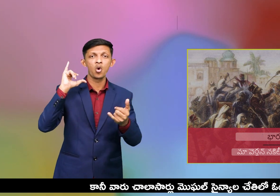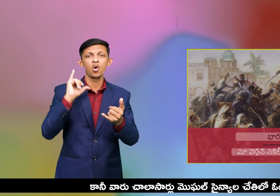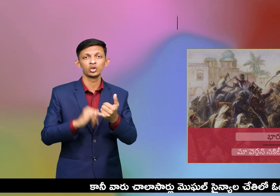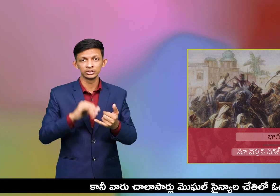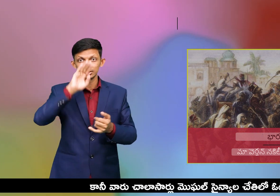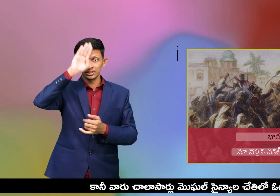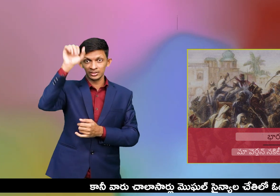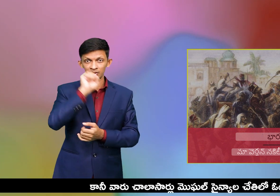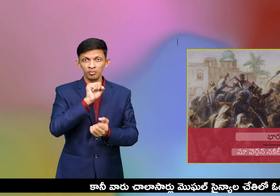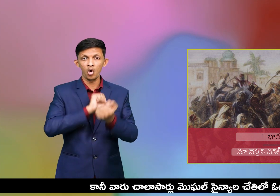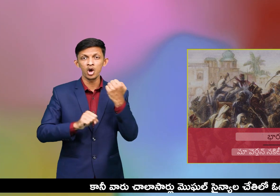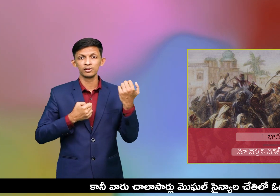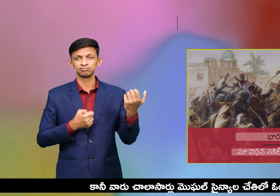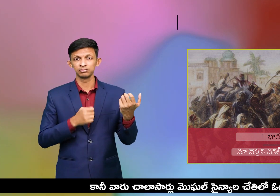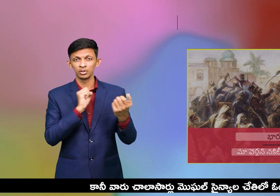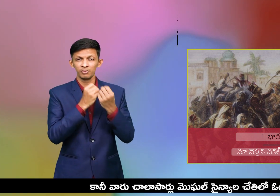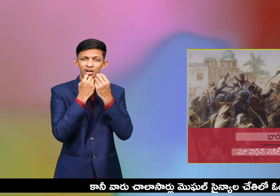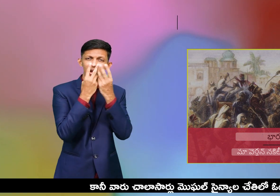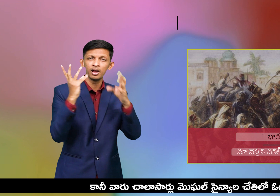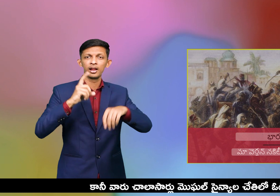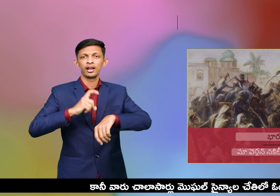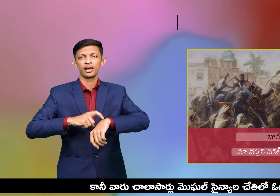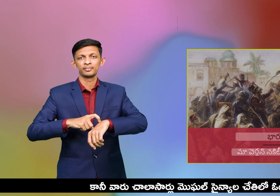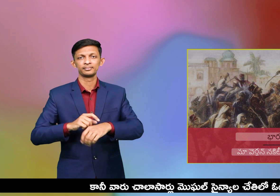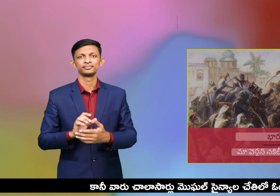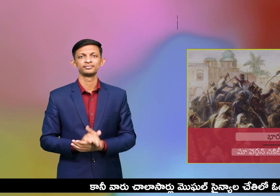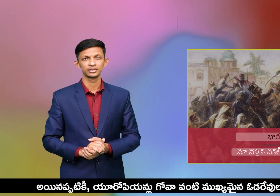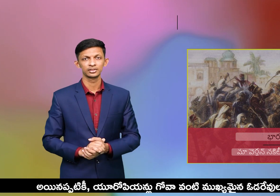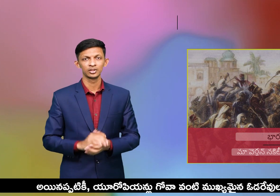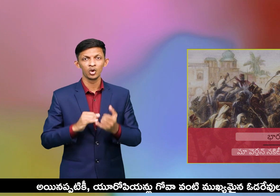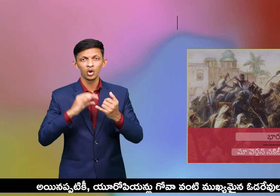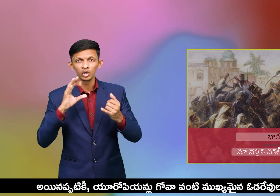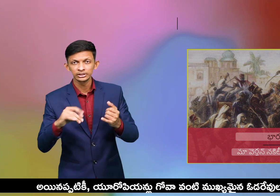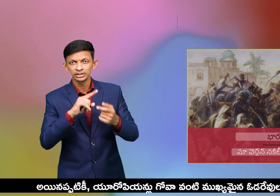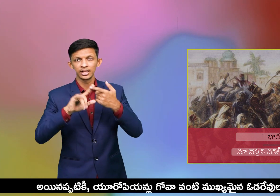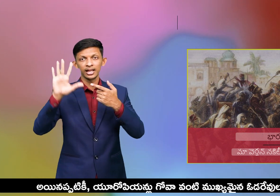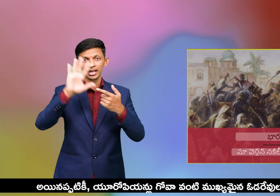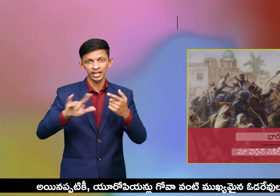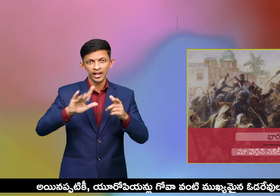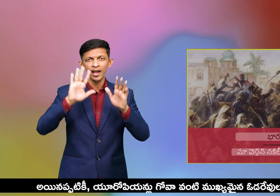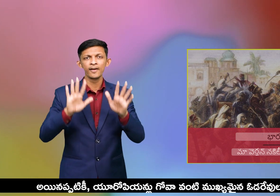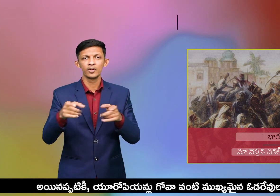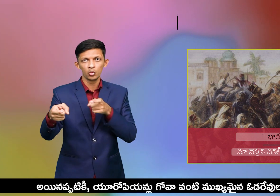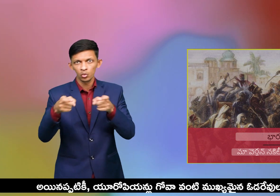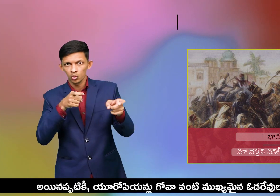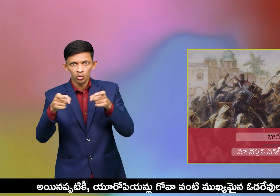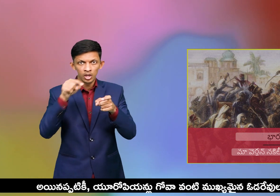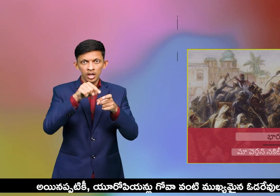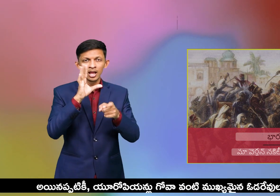చాలాసార్లు మొఘల్ సైన్యాల చేతిలో ఓడిపోయారు. అయినప్పటికీ యూరోపియన్లు గోవా వంటి